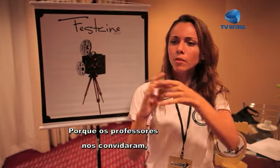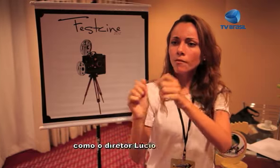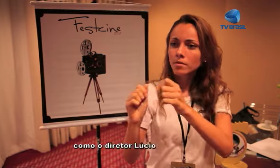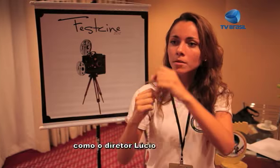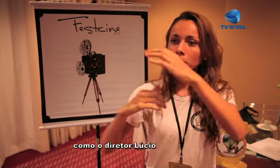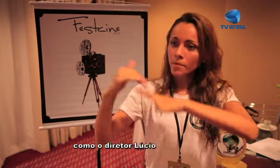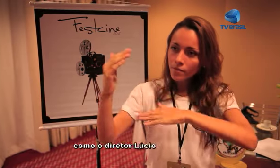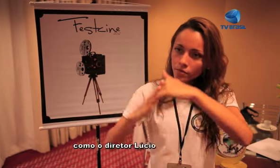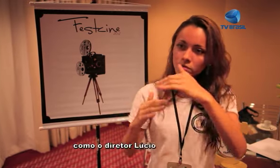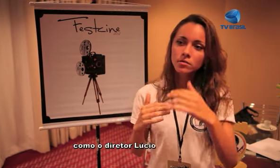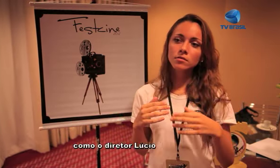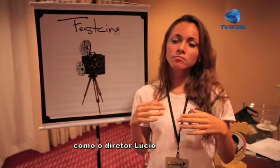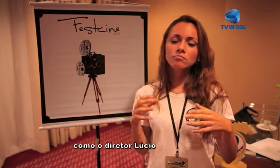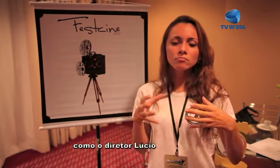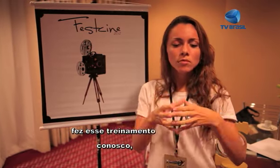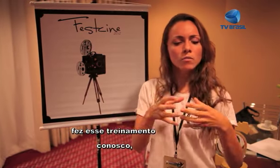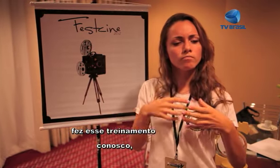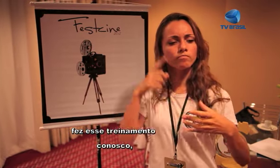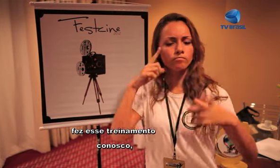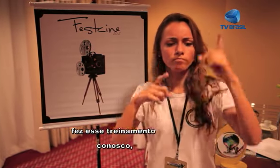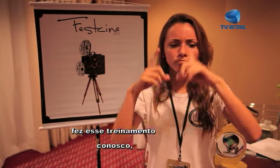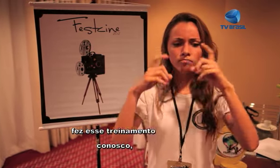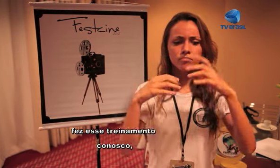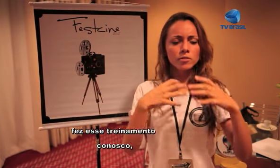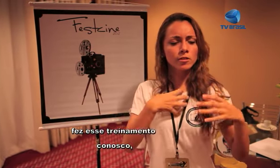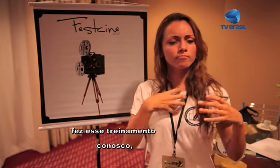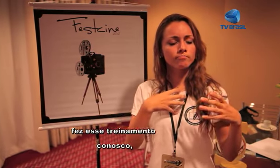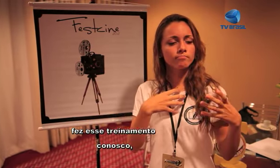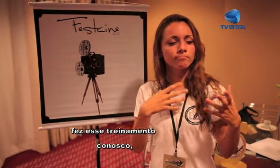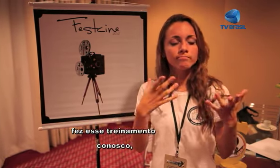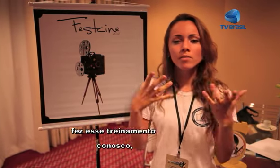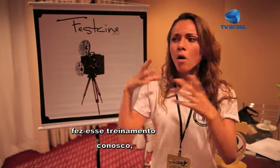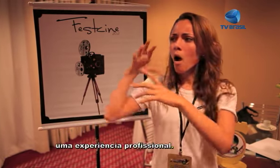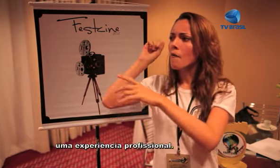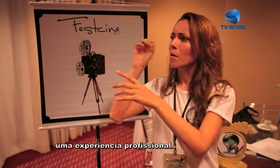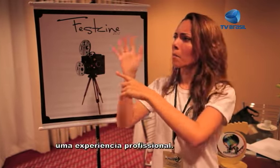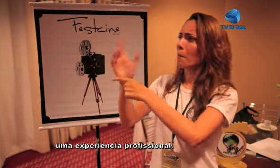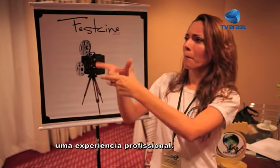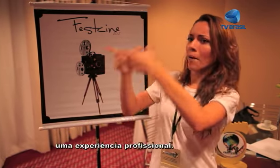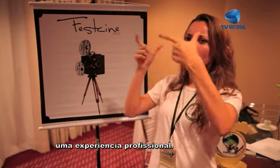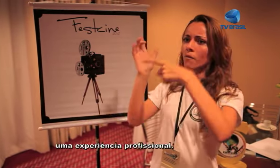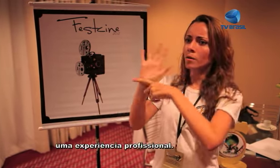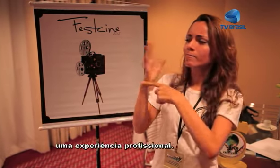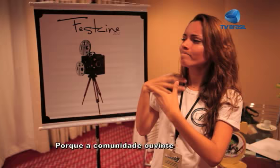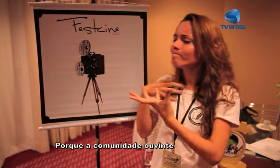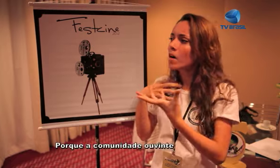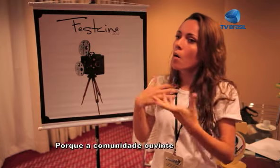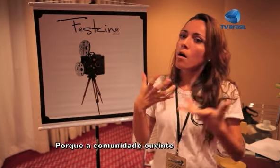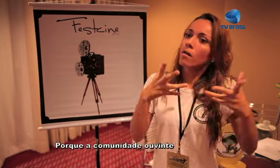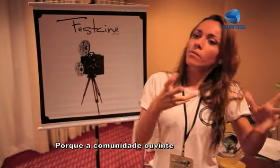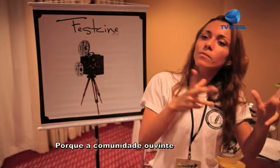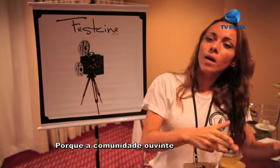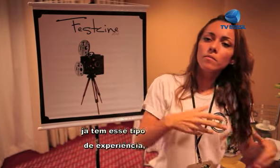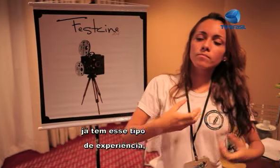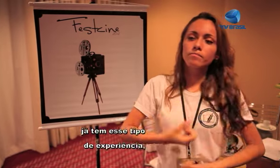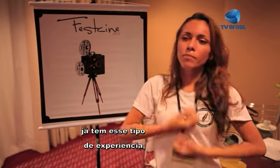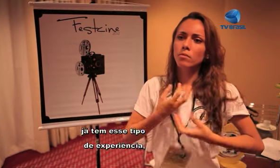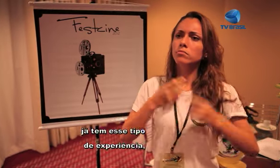convidaram, como o diretor Lúcio, fez esse treinamento conosco, uma experiência profissional, porque a comunidade ouvinte já tem esse tipo